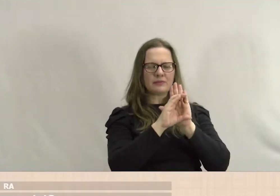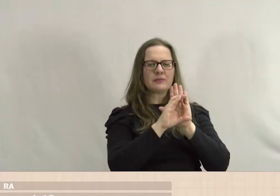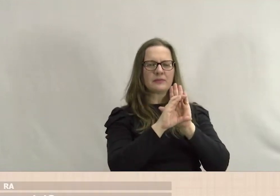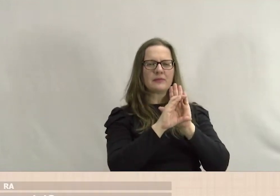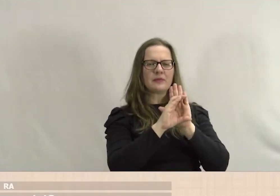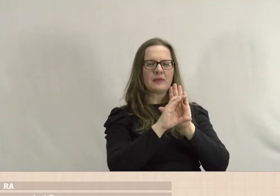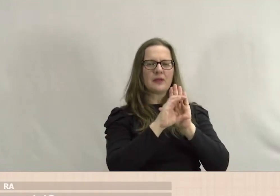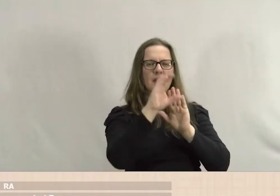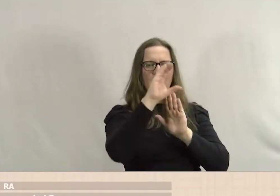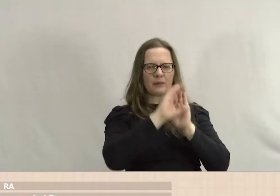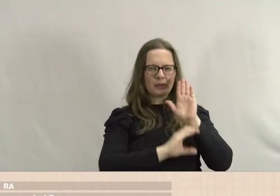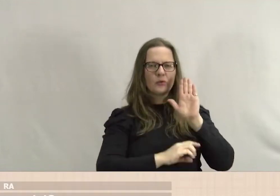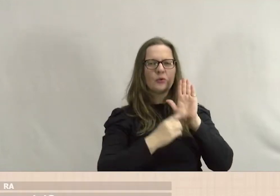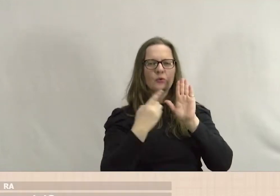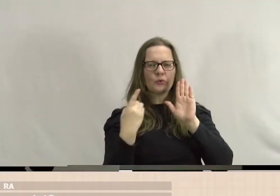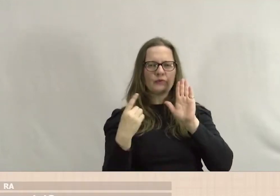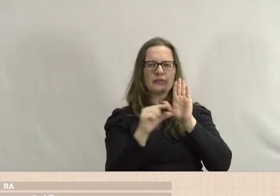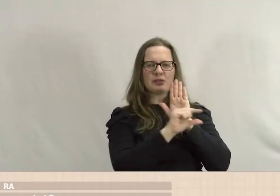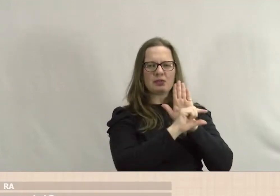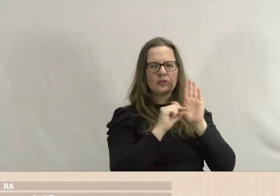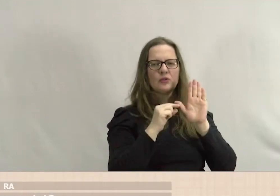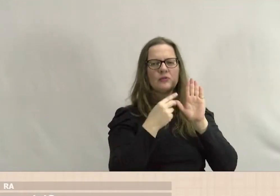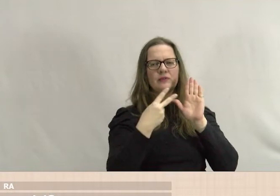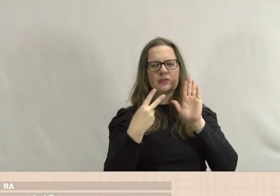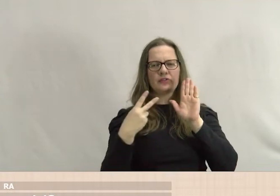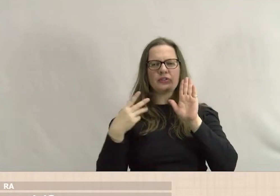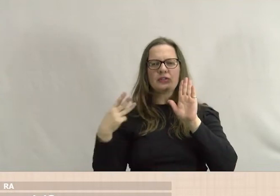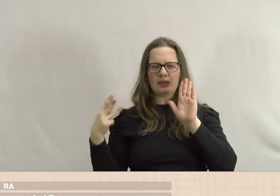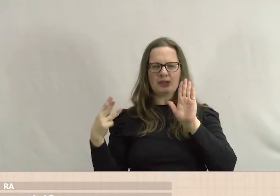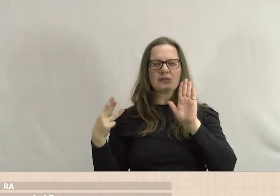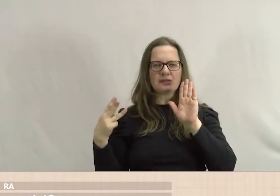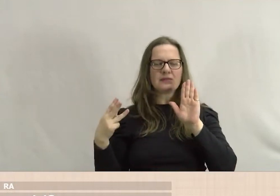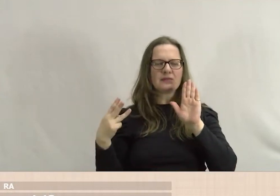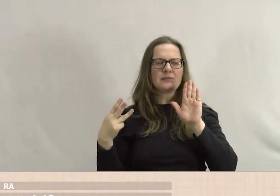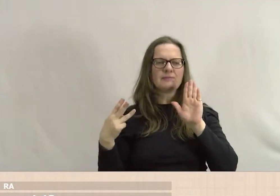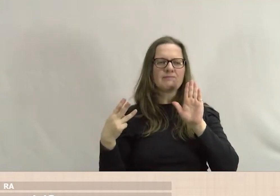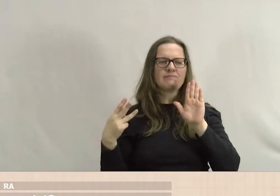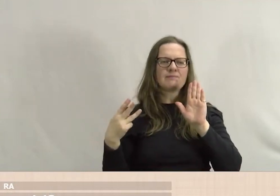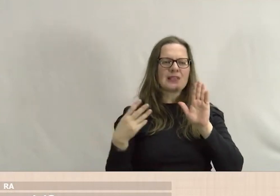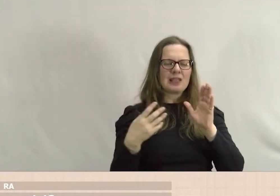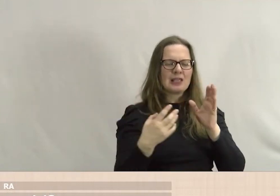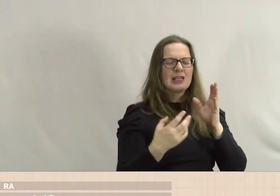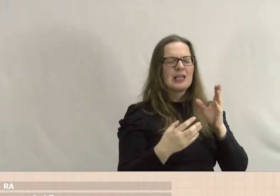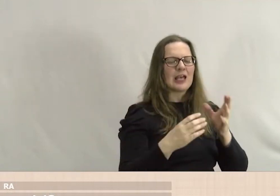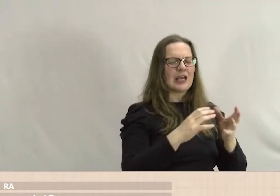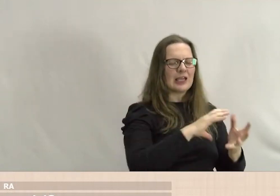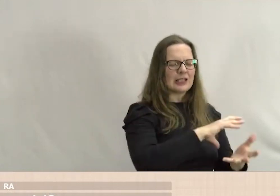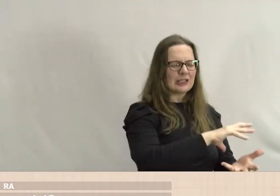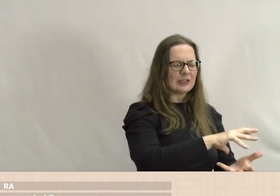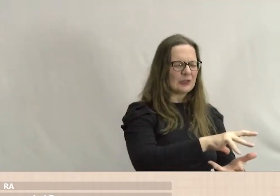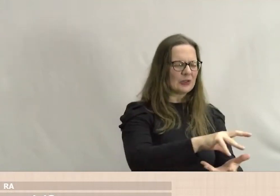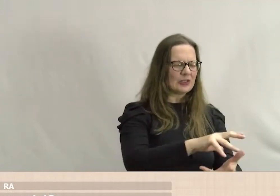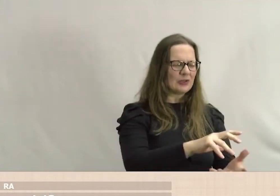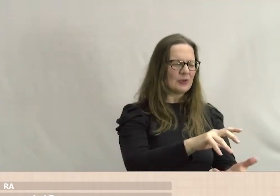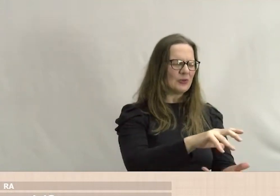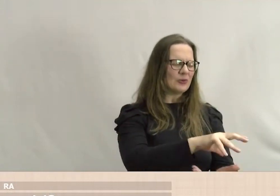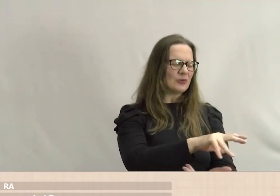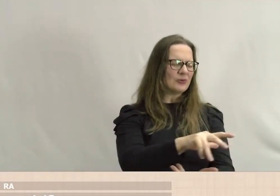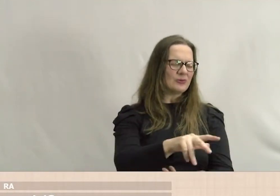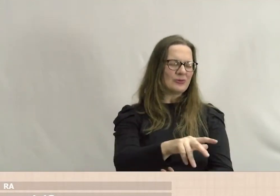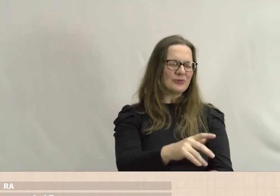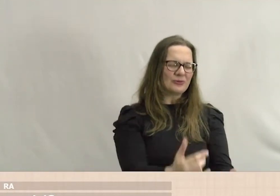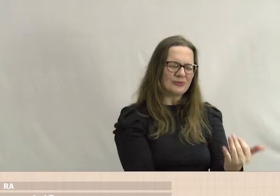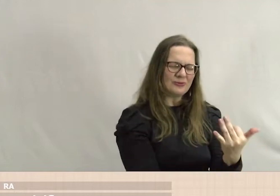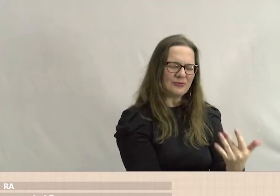Ele nos libertou do império das trevas e nos transportou para